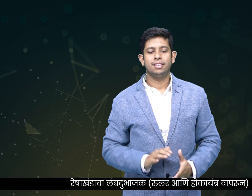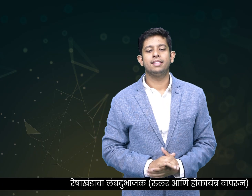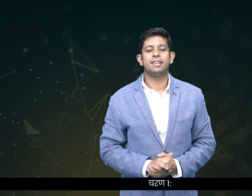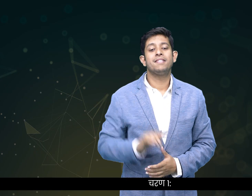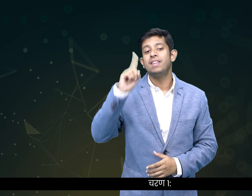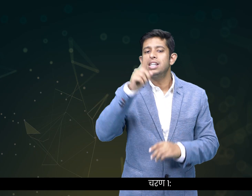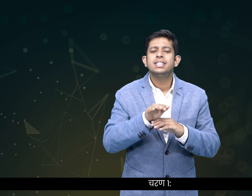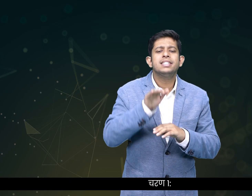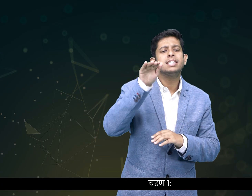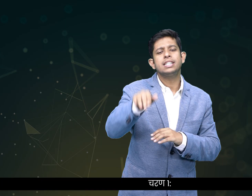चरण 1.